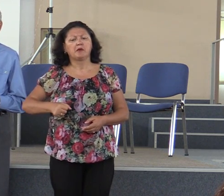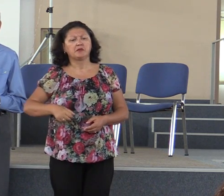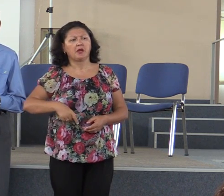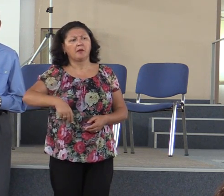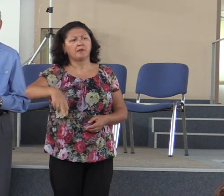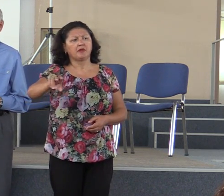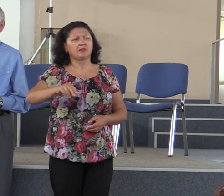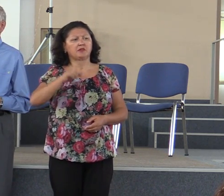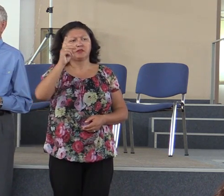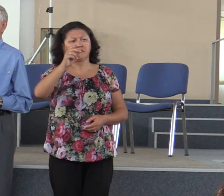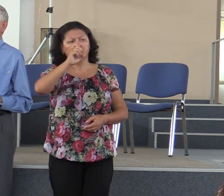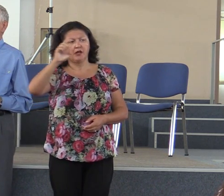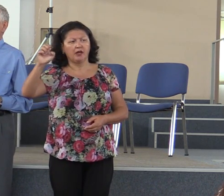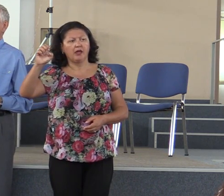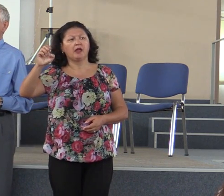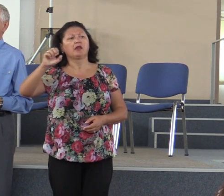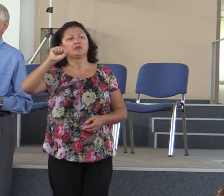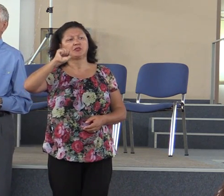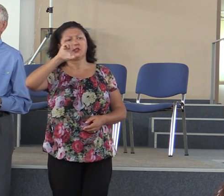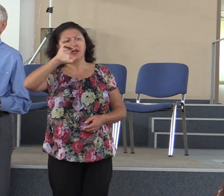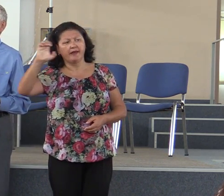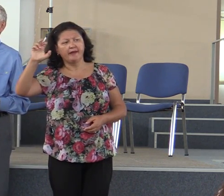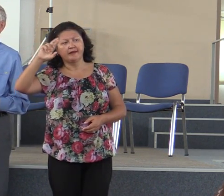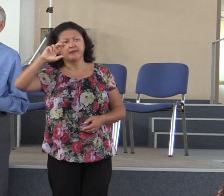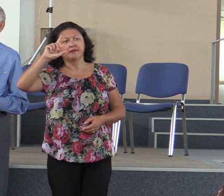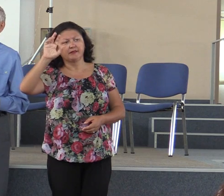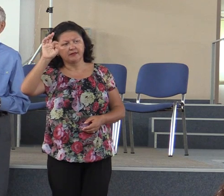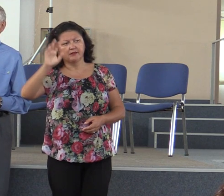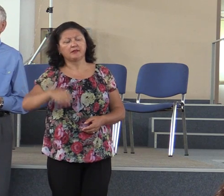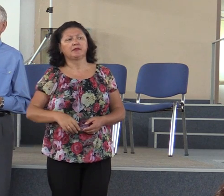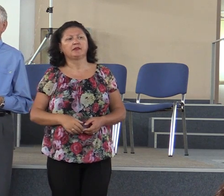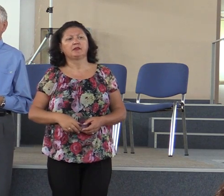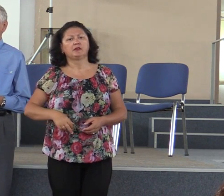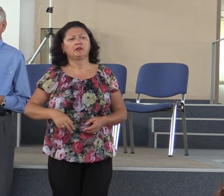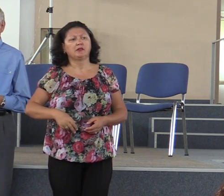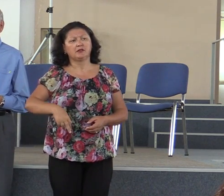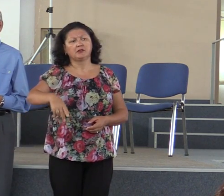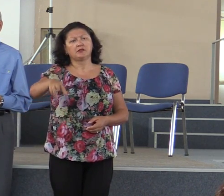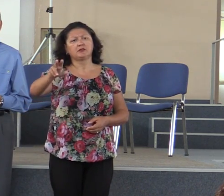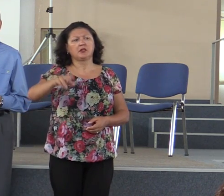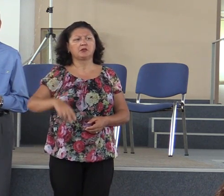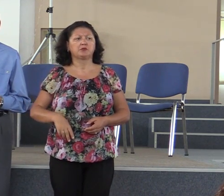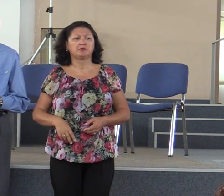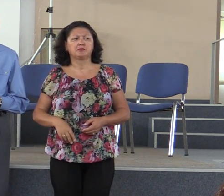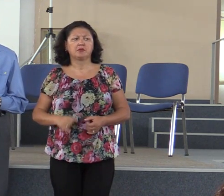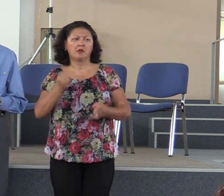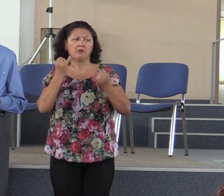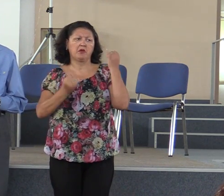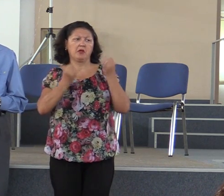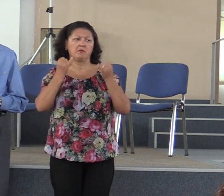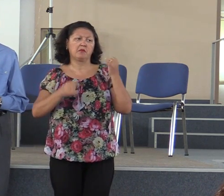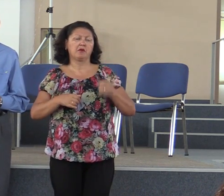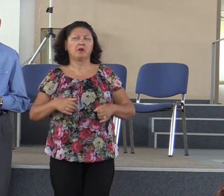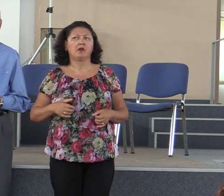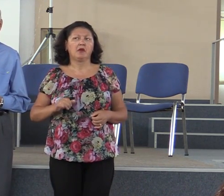deșert. And he came across a bush that kept burning and burning and burning. Și a ajuns la un tufiș care ardea, dar nu se